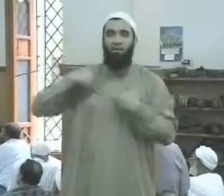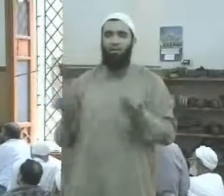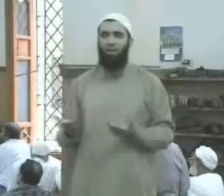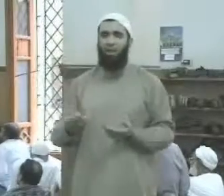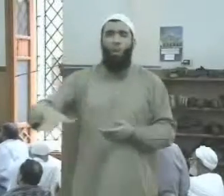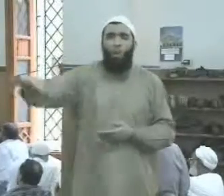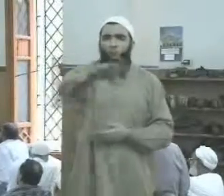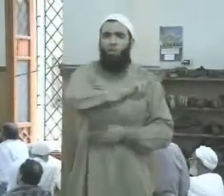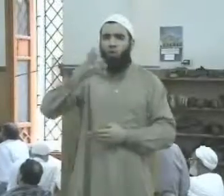ونقطة الانطلاق.